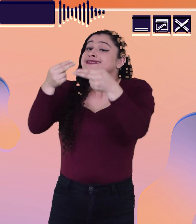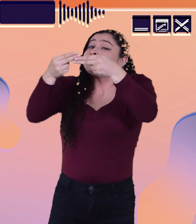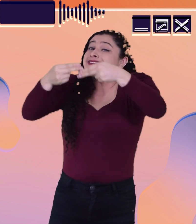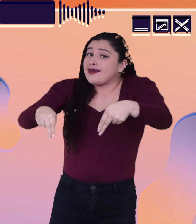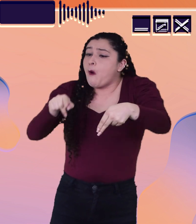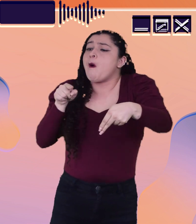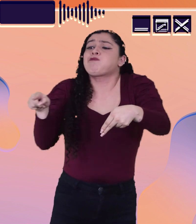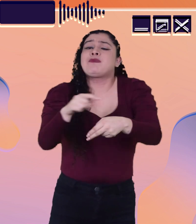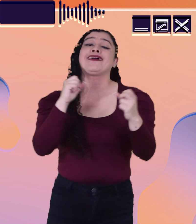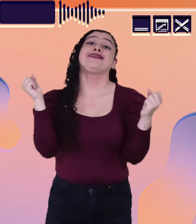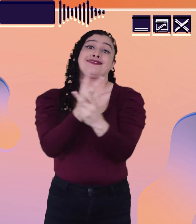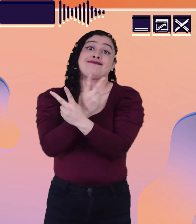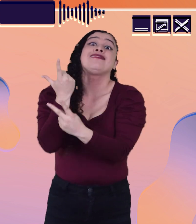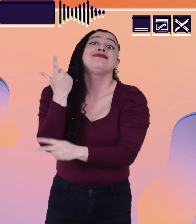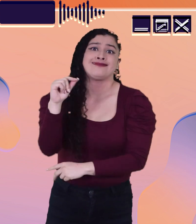la violencia de género en línea.